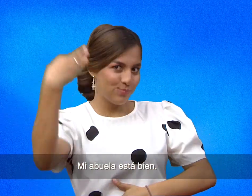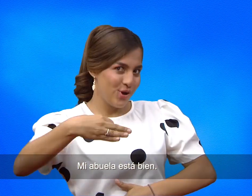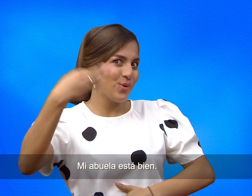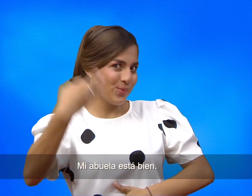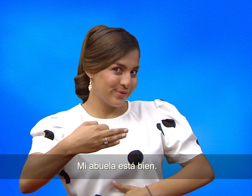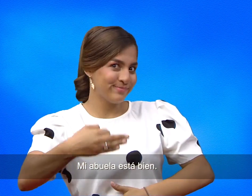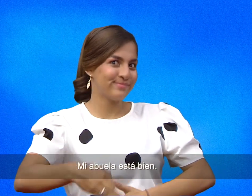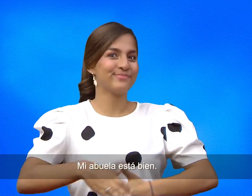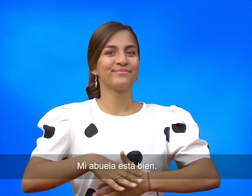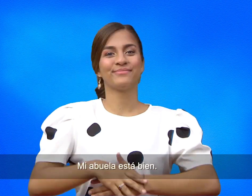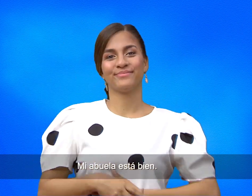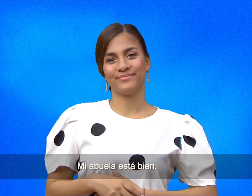está bien.